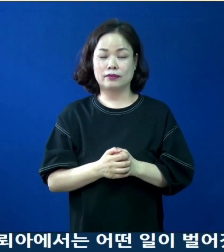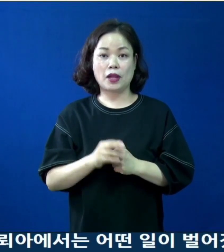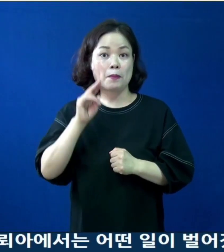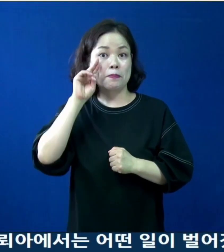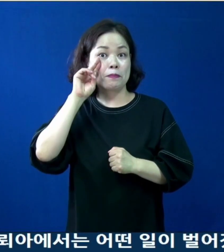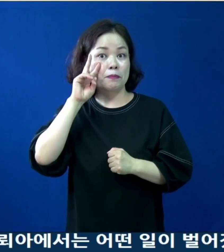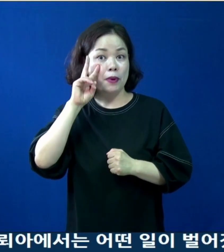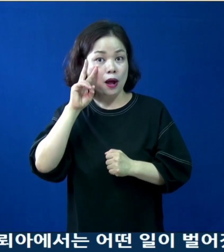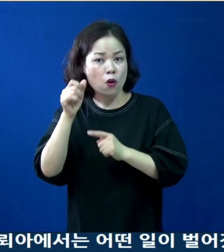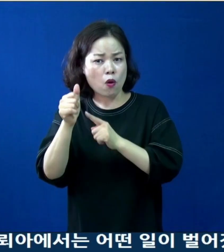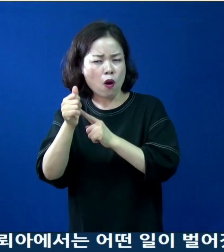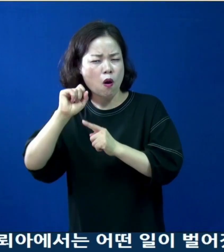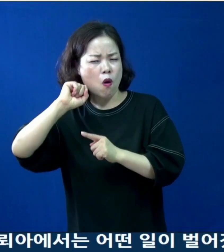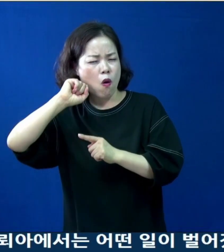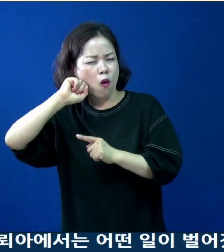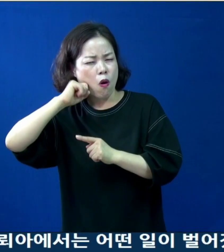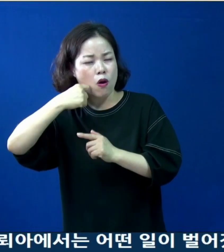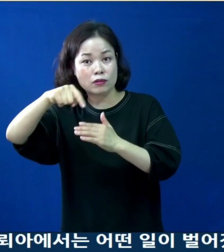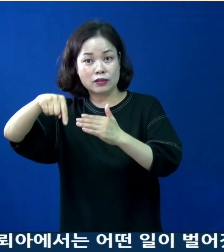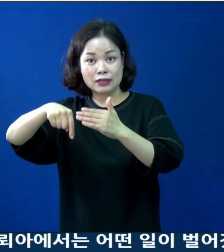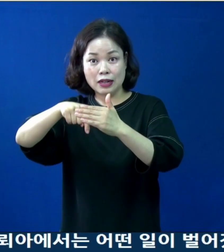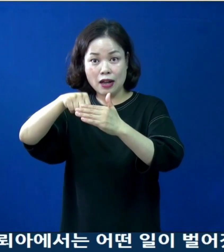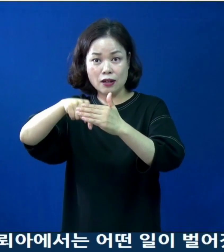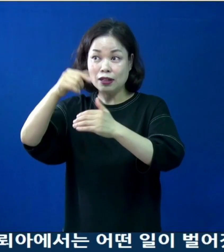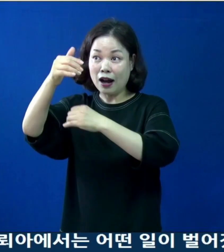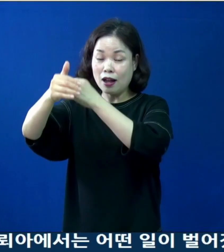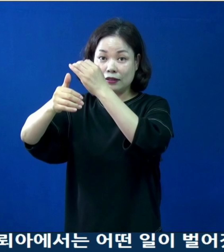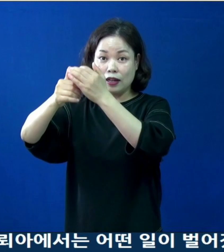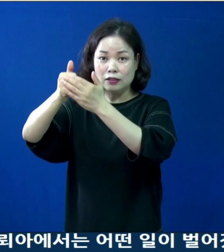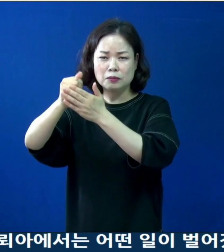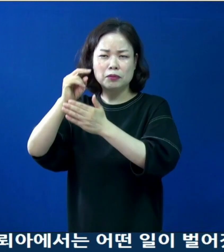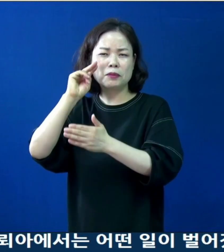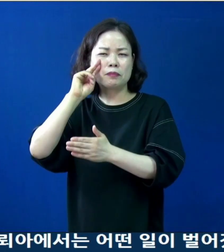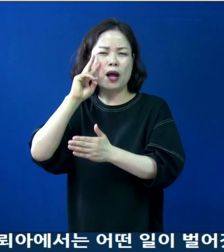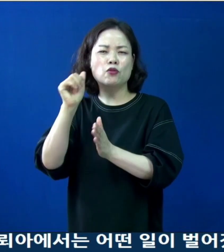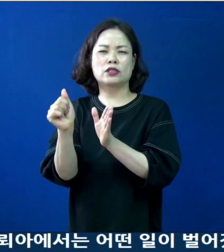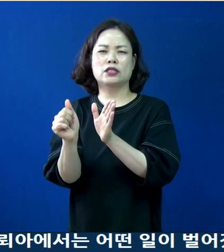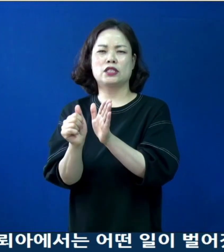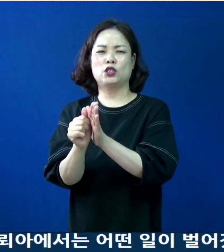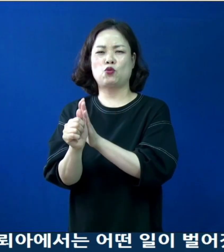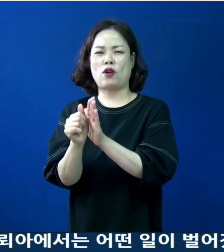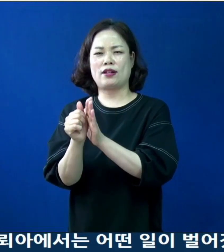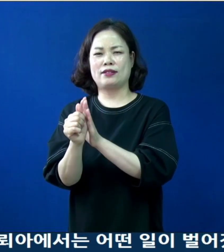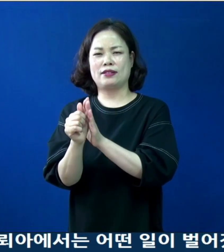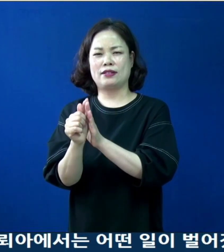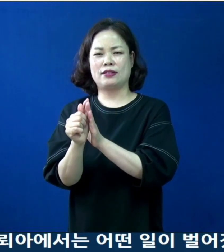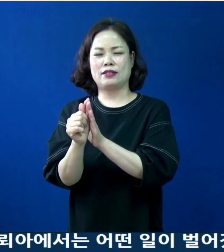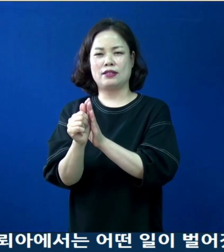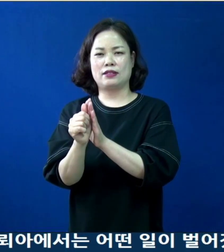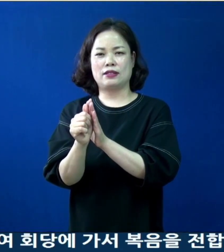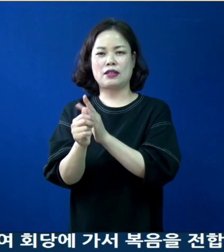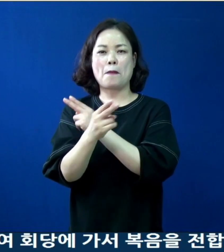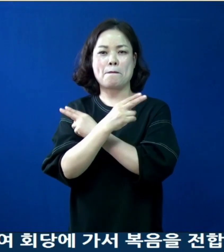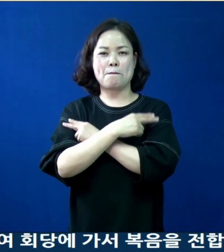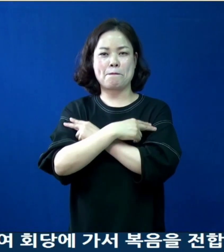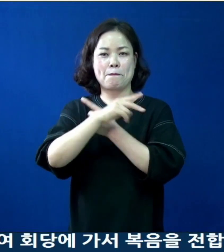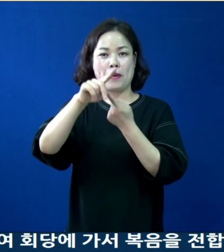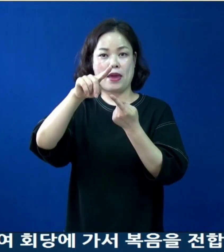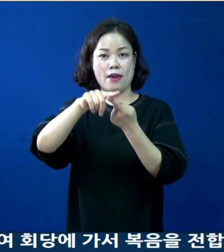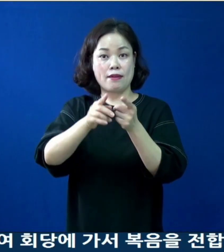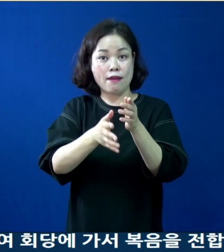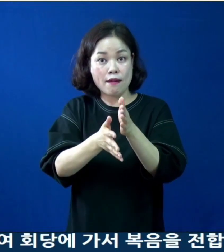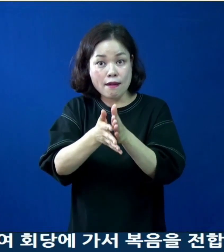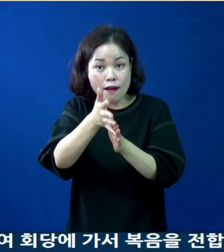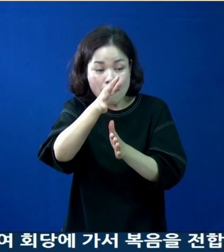바울에게는 어려운 가운데 하나님이 바울을 위로해 주는 역사가 베레아에서 일어나는 겁니다.